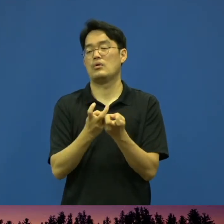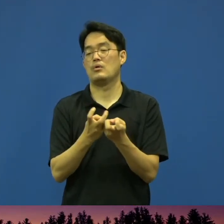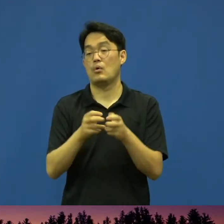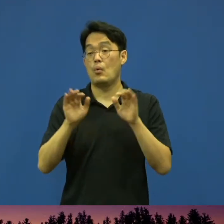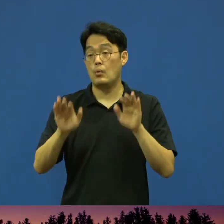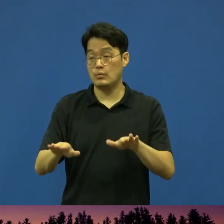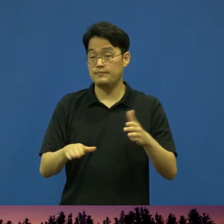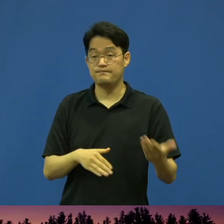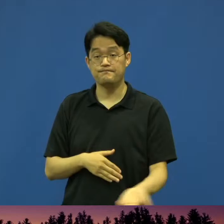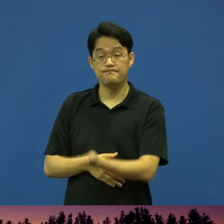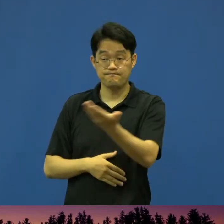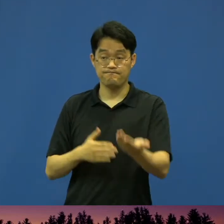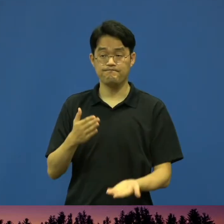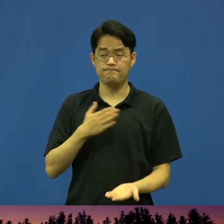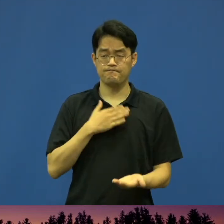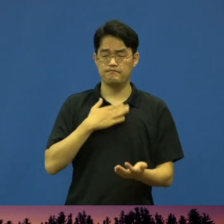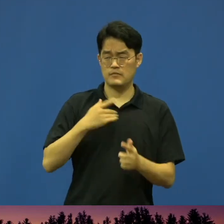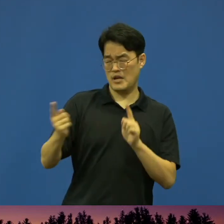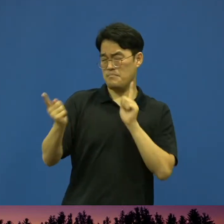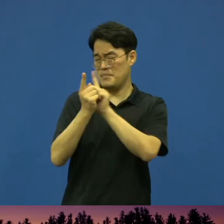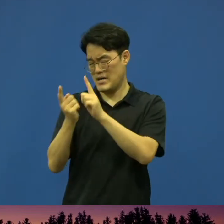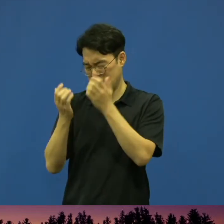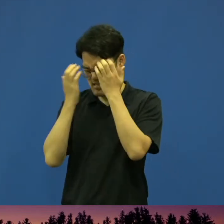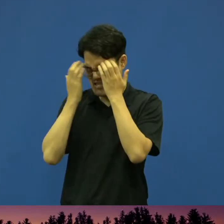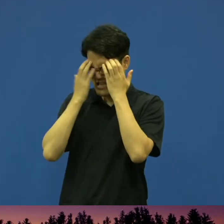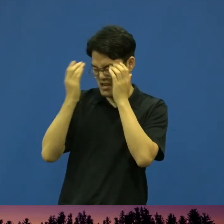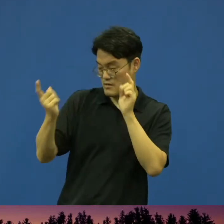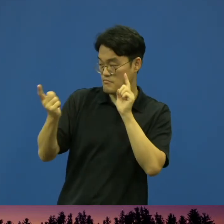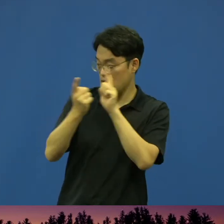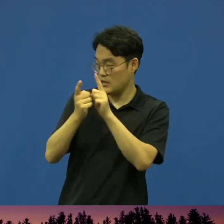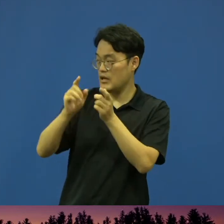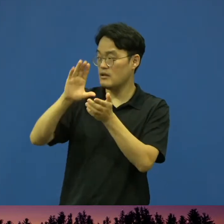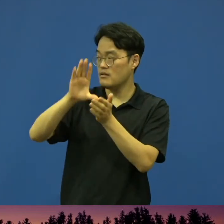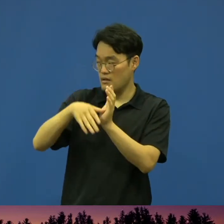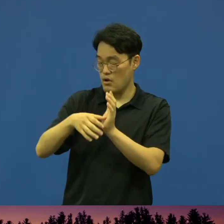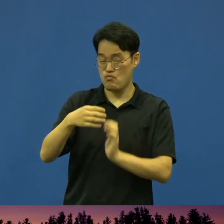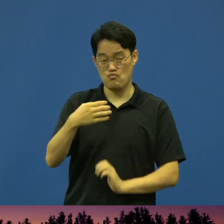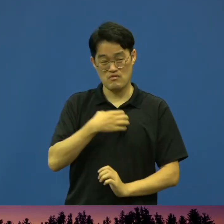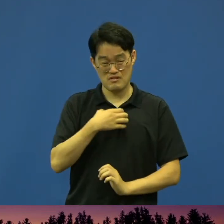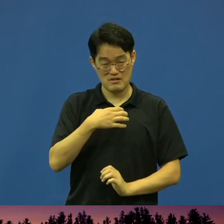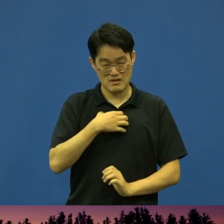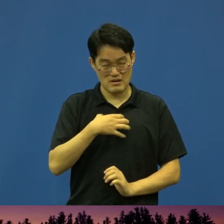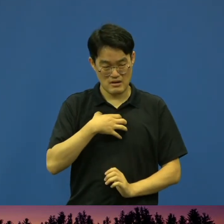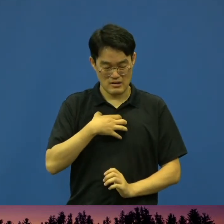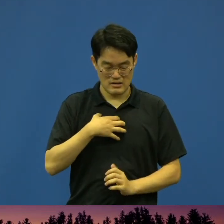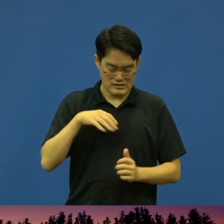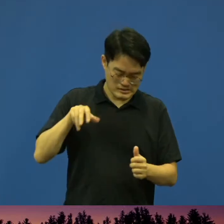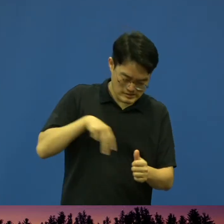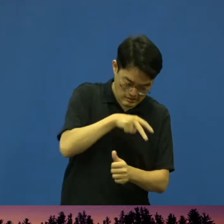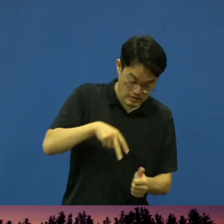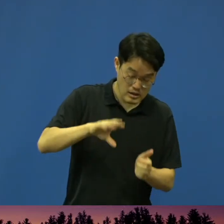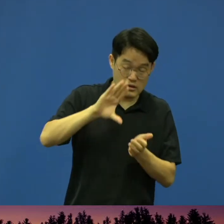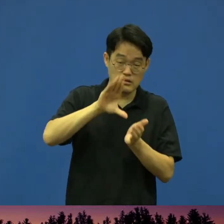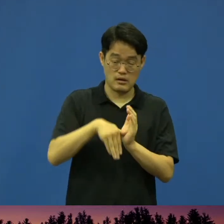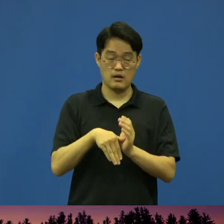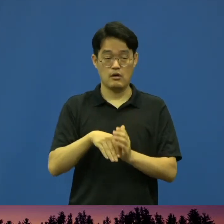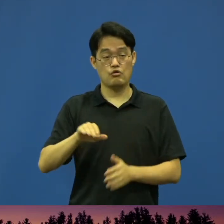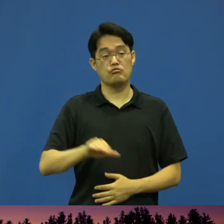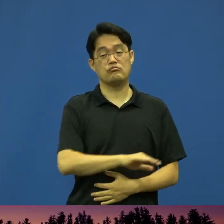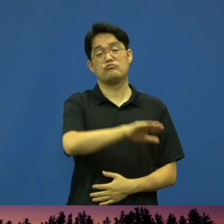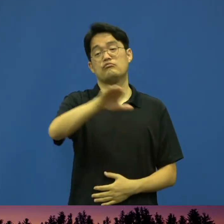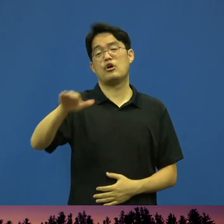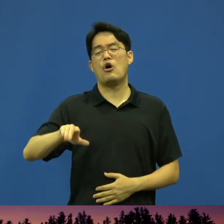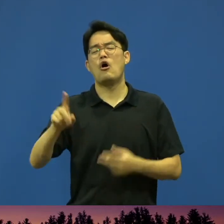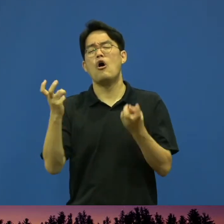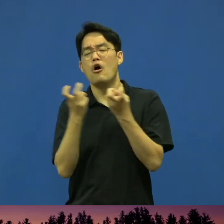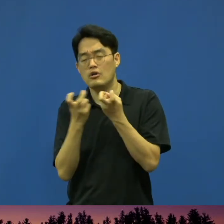어김없이 나에게 찾아온 이 위기를, 앞으로도 나에게 찾아올 이 위기를 내가 어떻게 맞이하느냐에 따라서 우리의